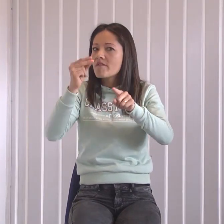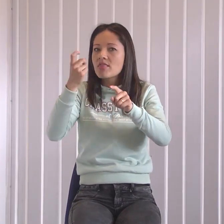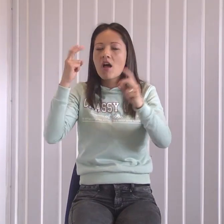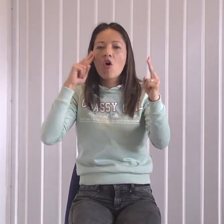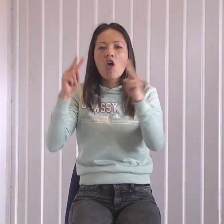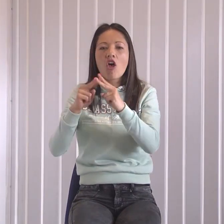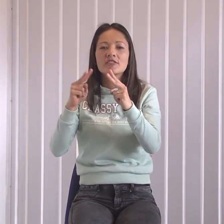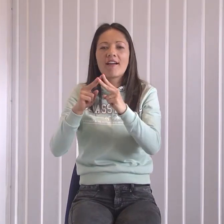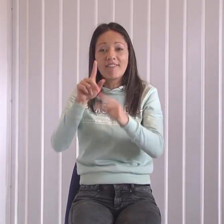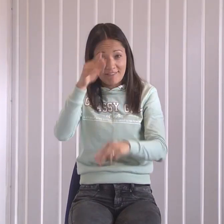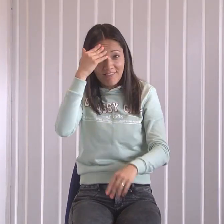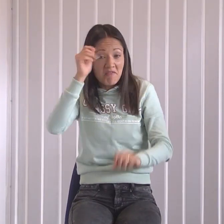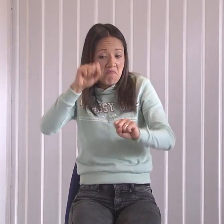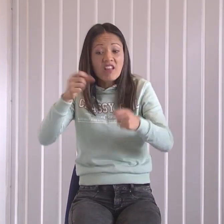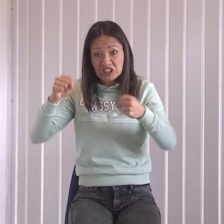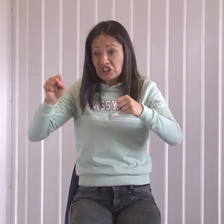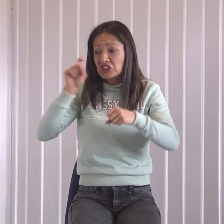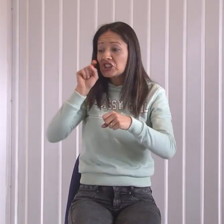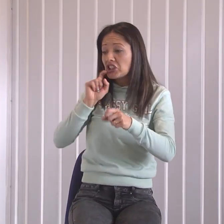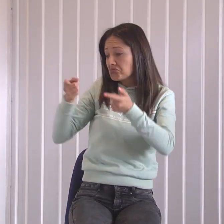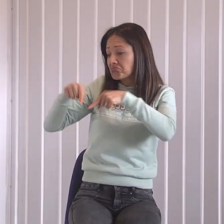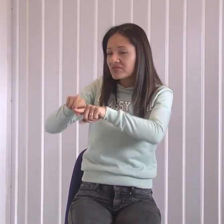conocerse?